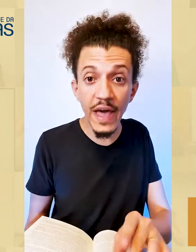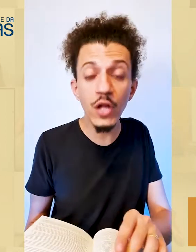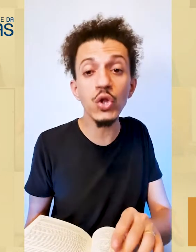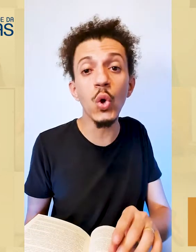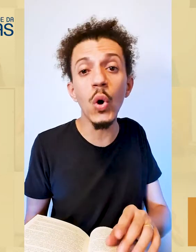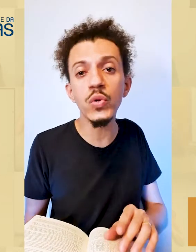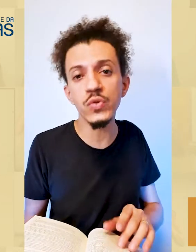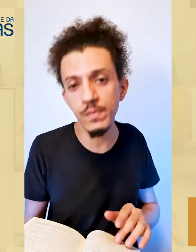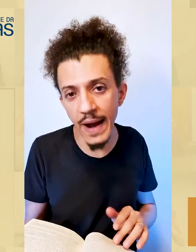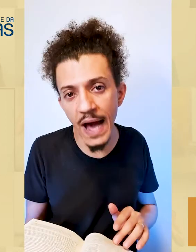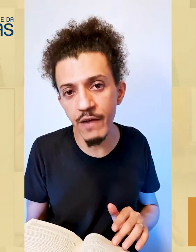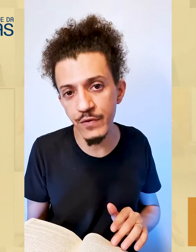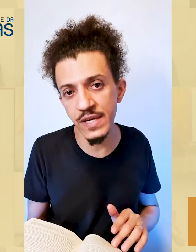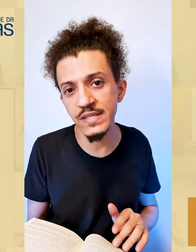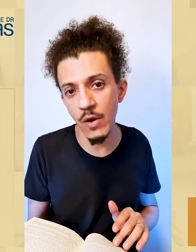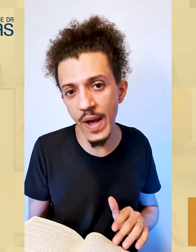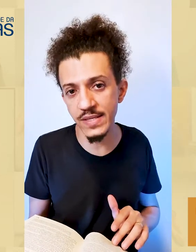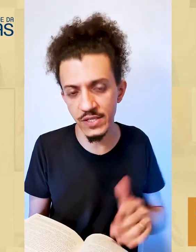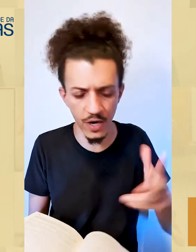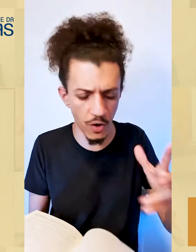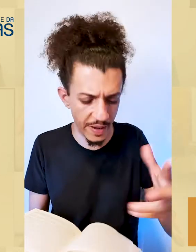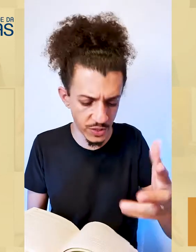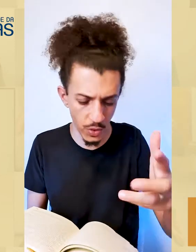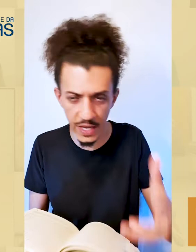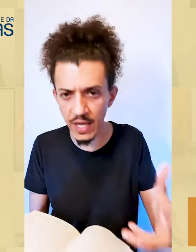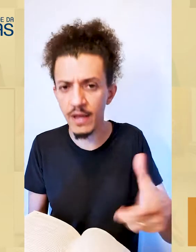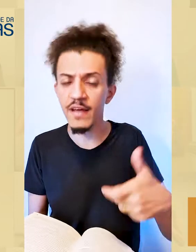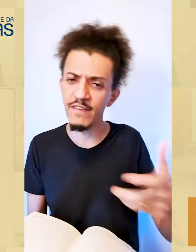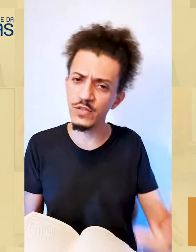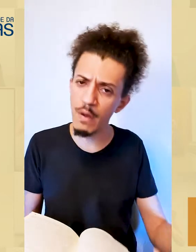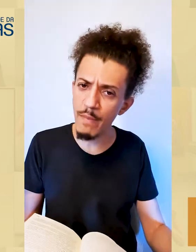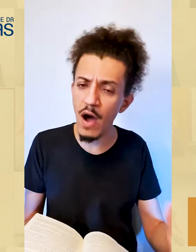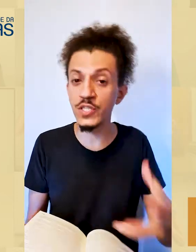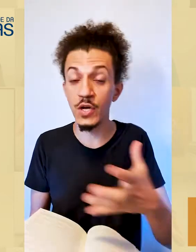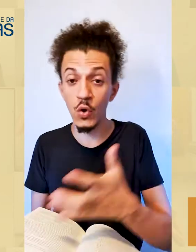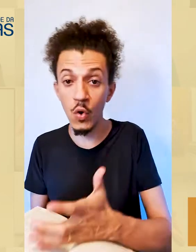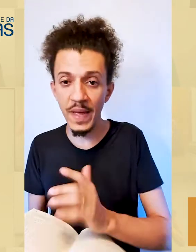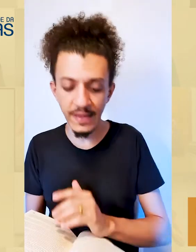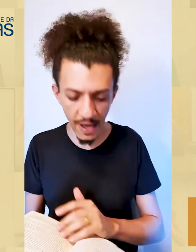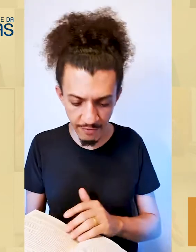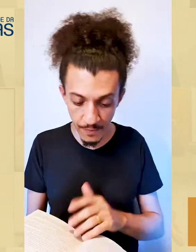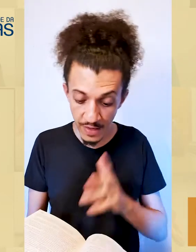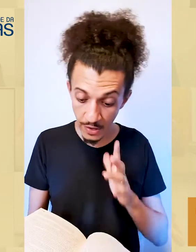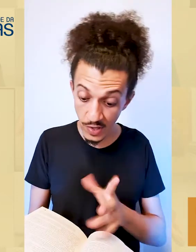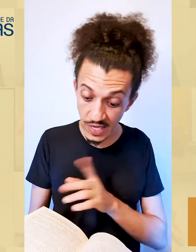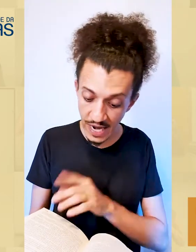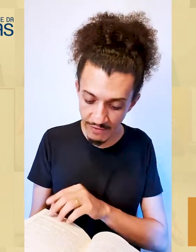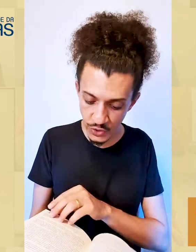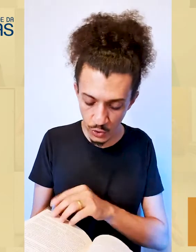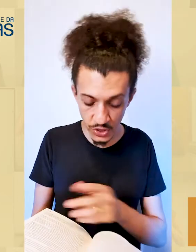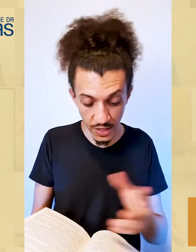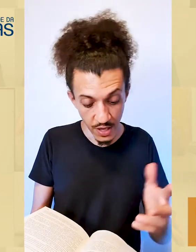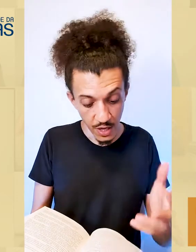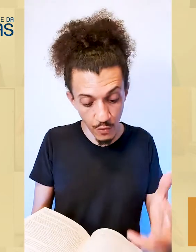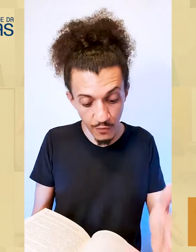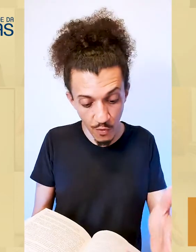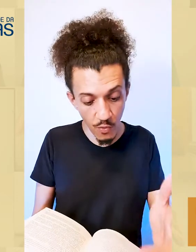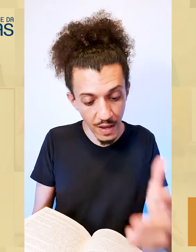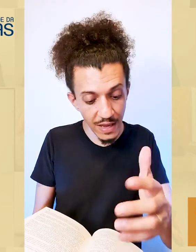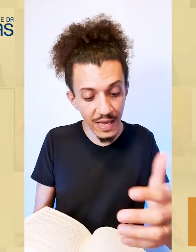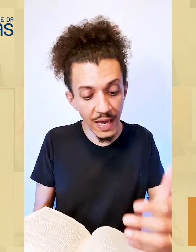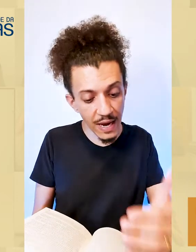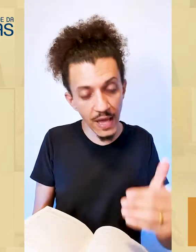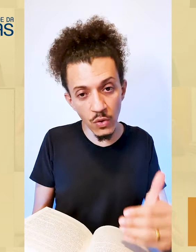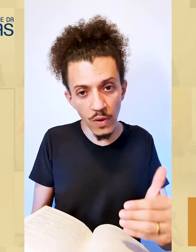vou ler todos os parágrafos em sequência. Geralmente eu lia, fazia uma pausa, comentava. Na nossa live de hoje, eu